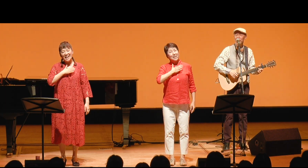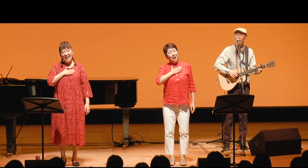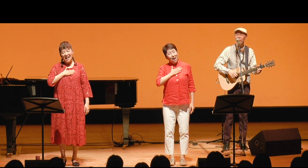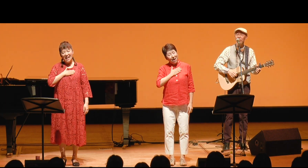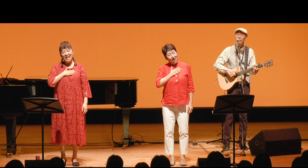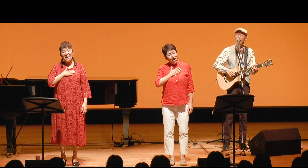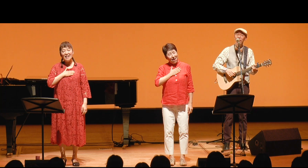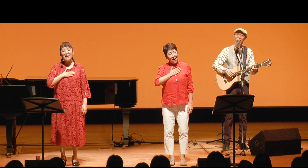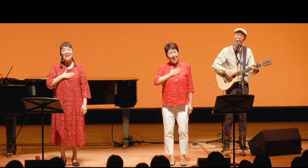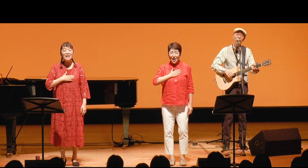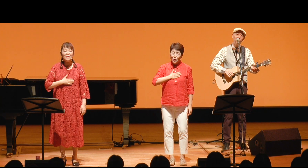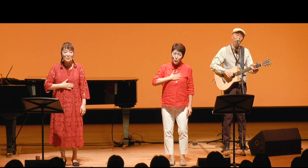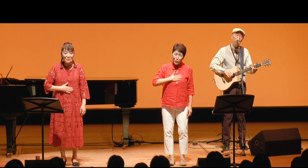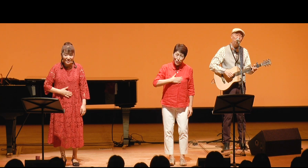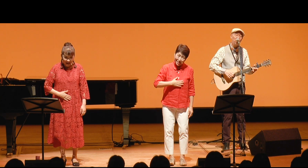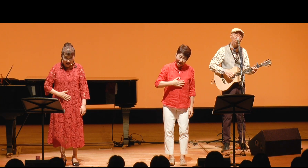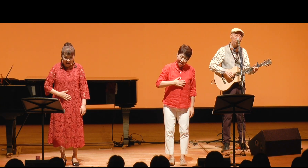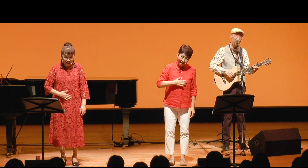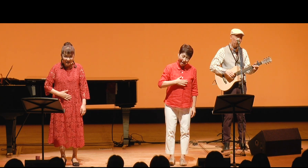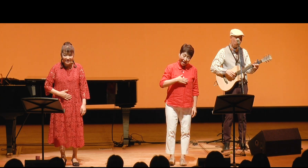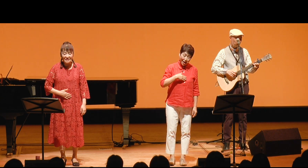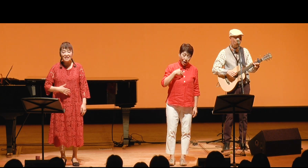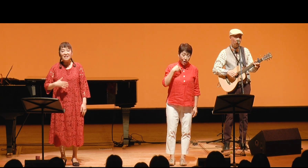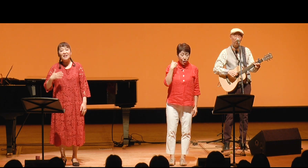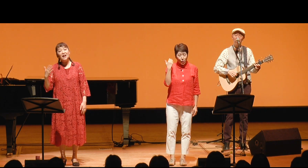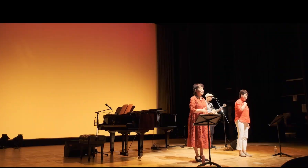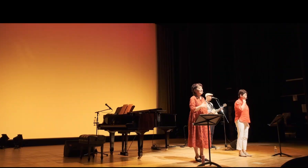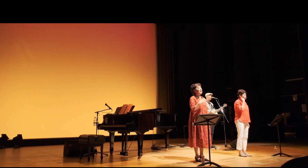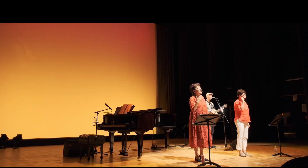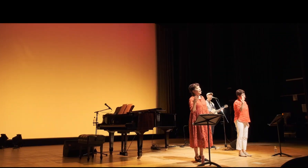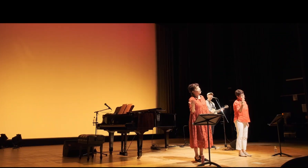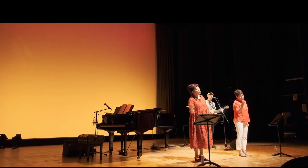かり合えるさ。